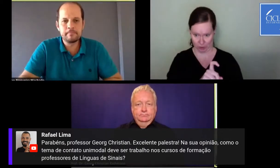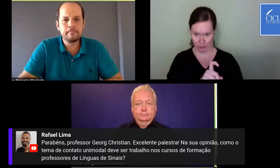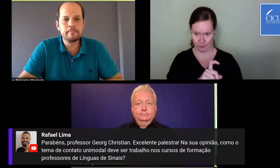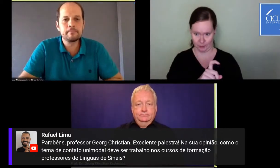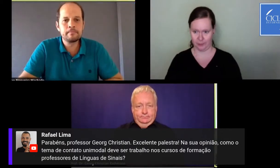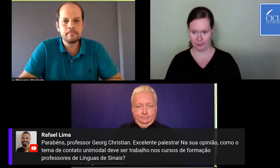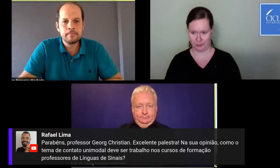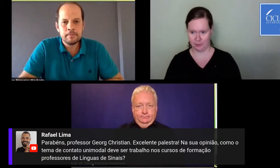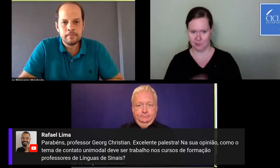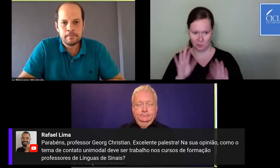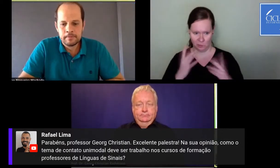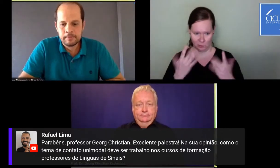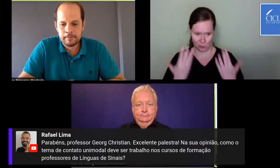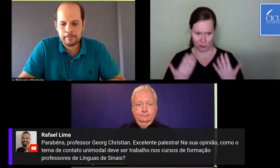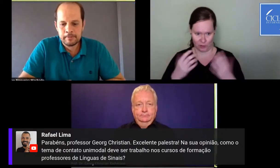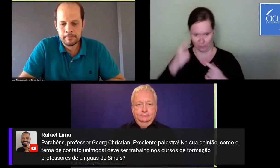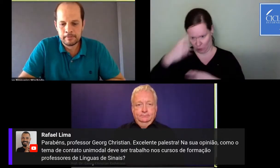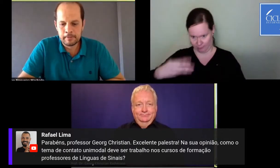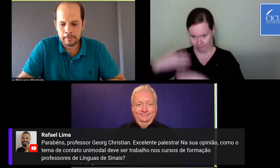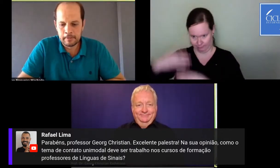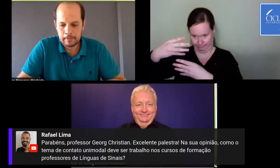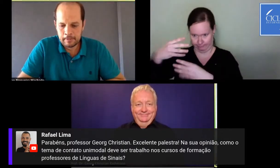mais perguntas aqui.